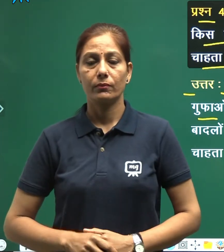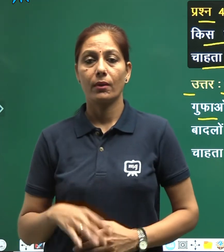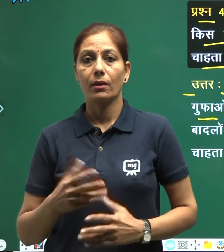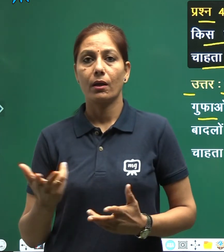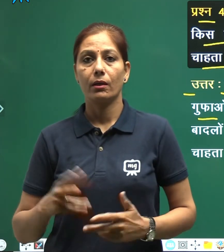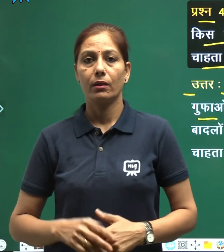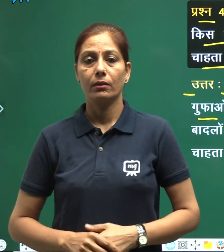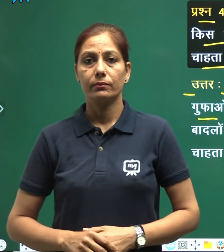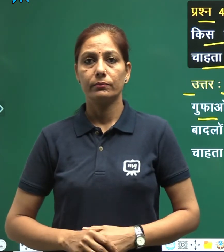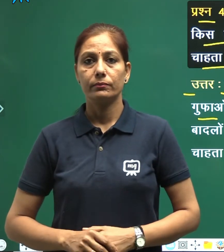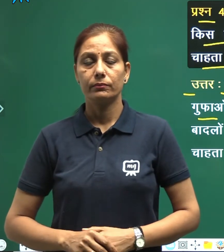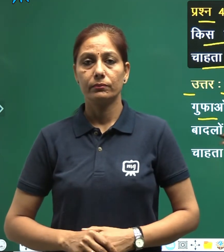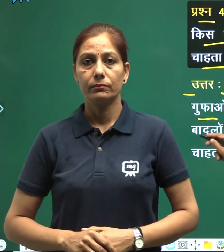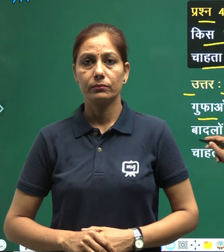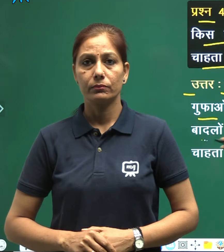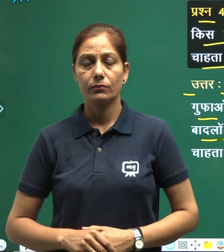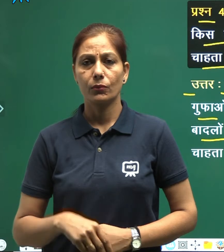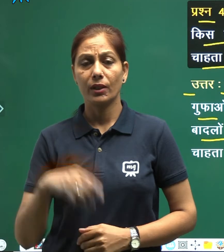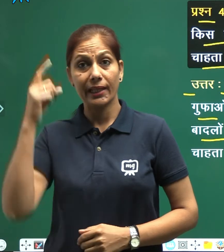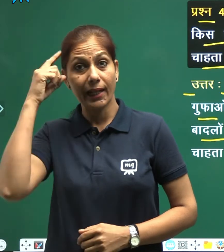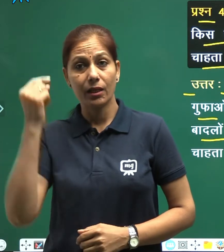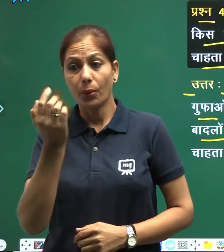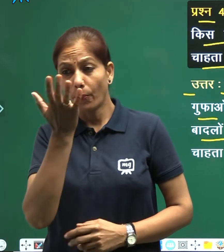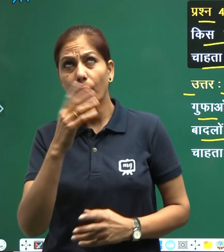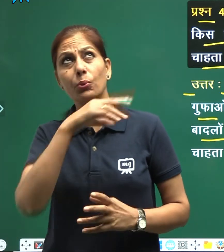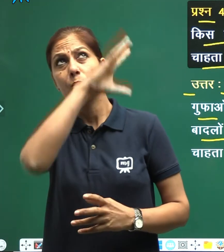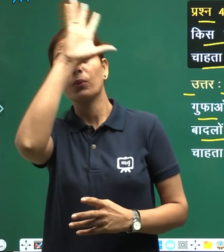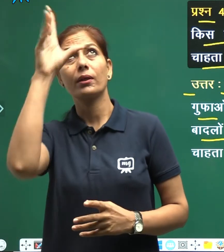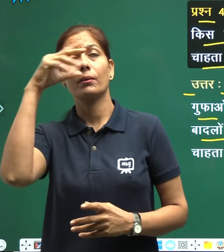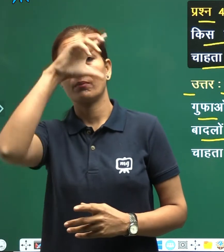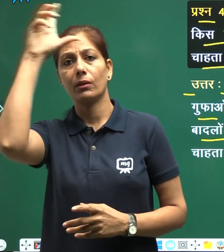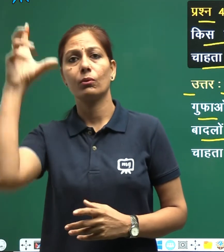या धुएं के बादलों में